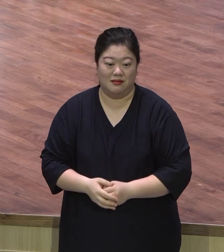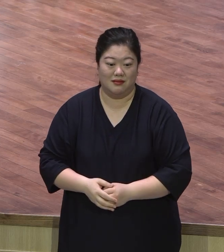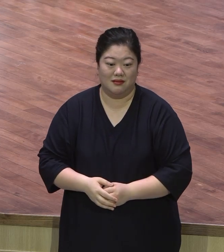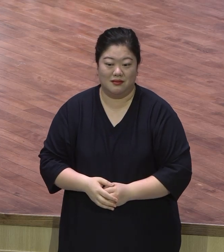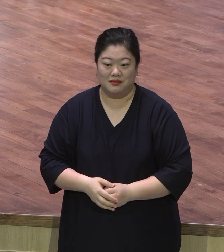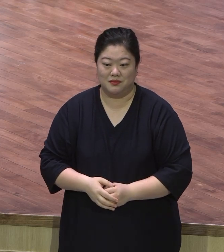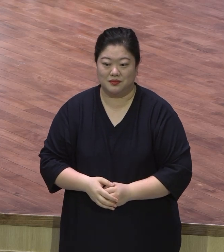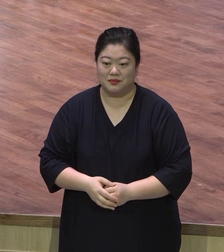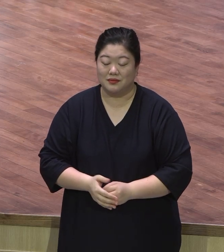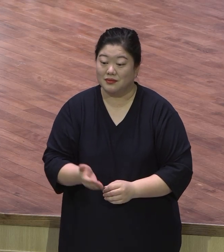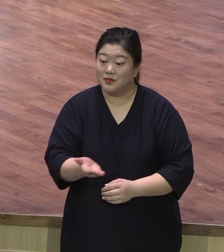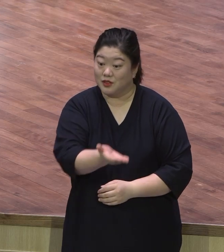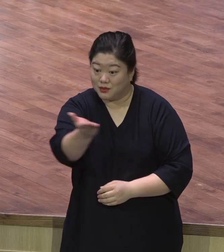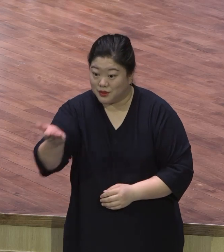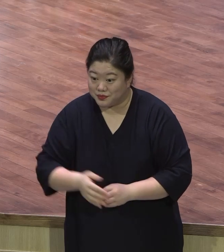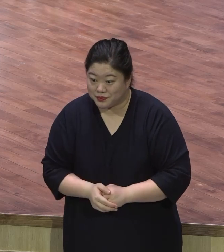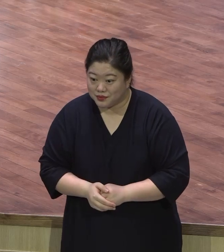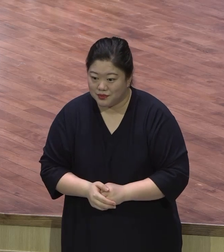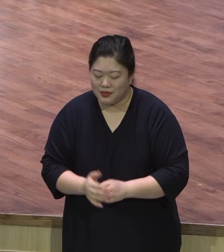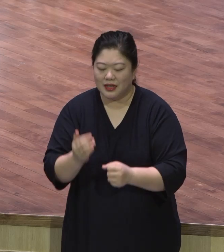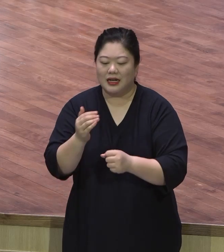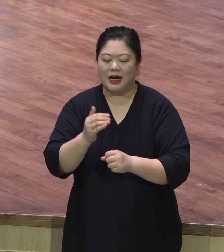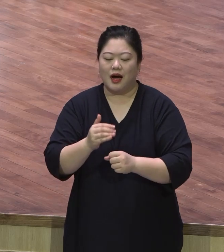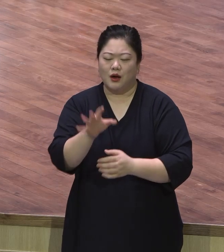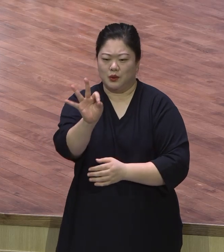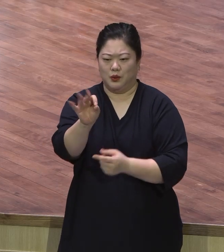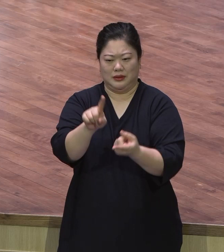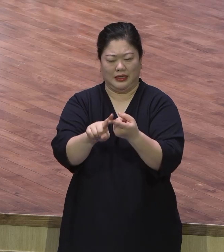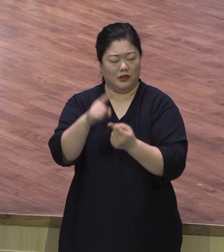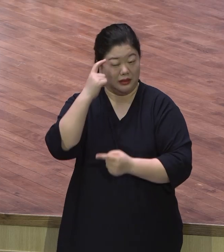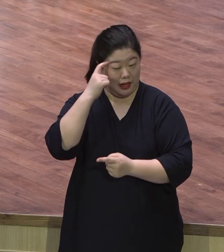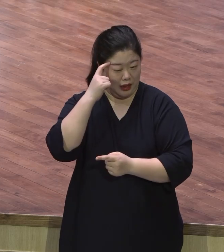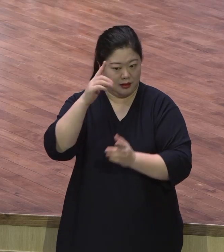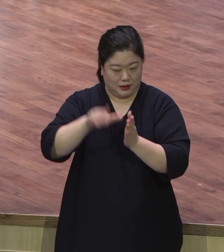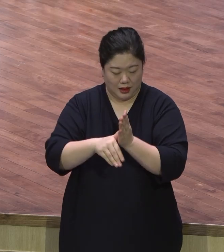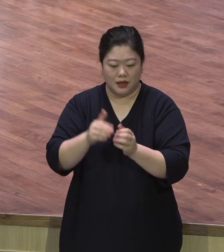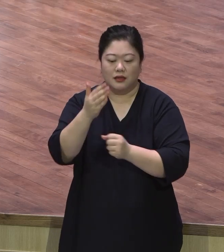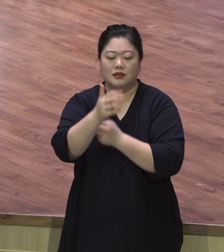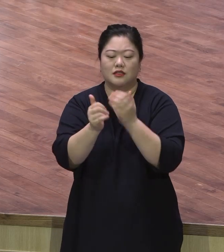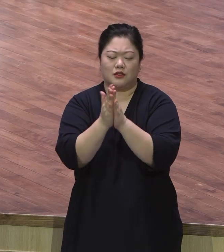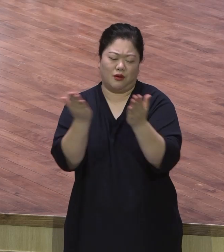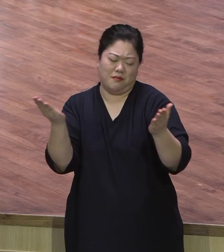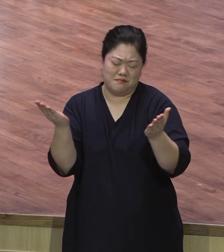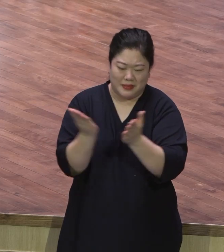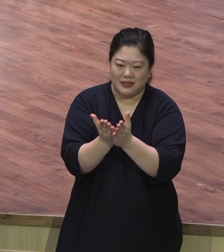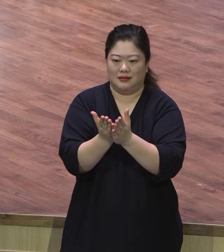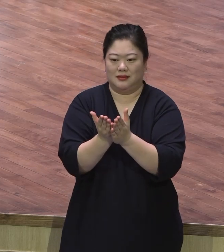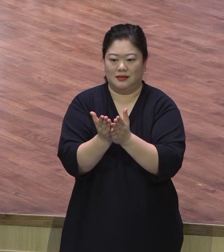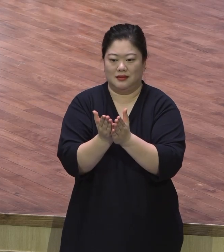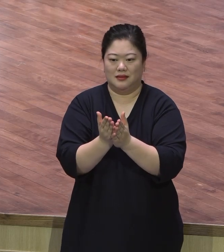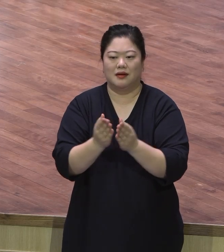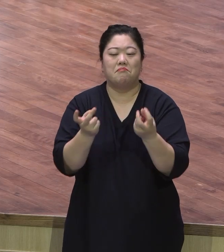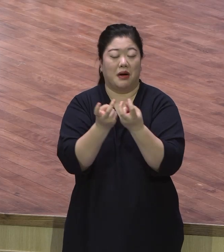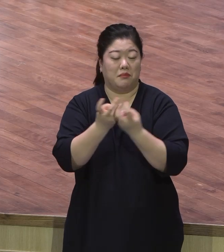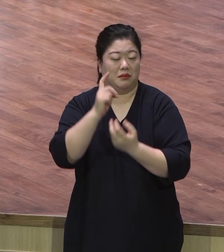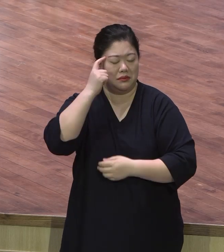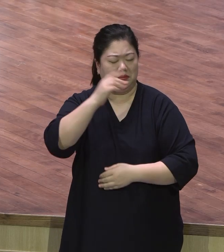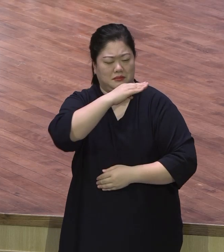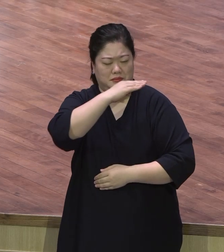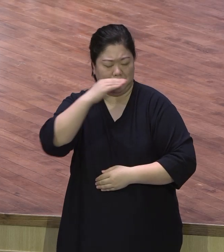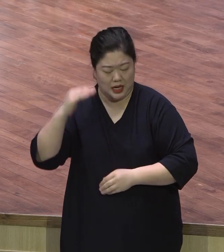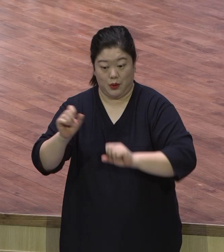성도들 말씀을 통해서 분명한 성경적 물질관을 확립해서 보금 경제가 회복되는 그런 증거의